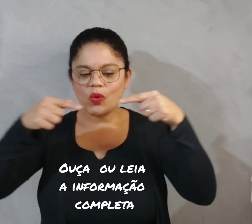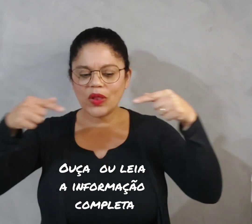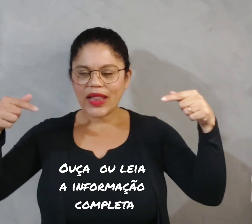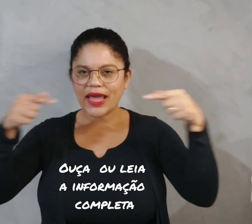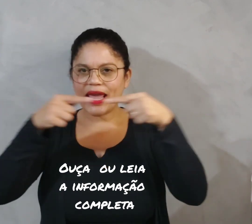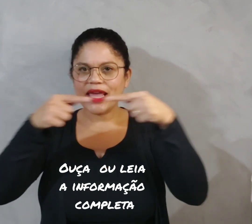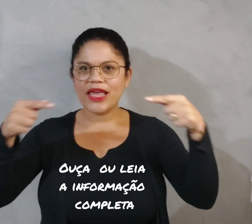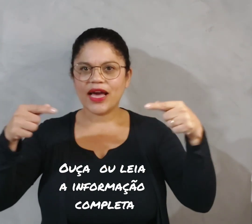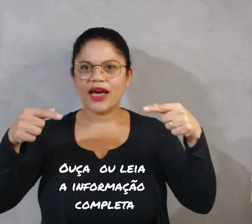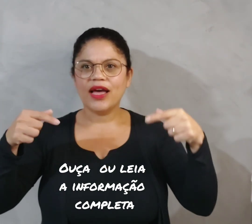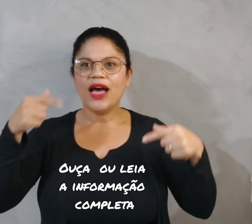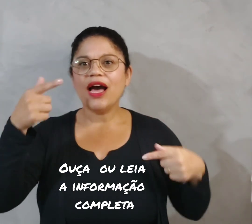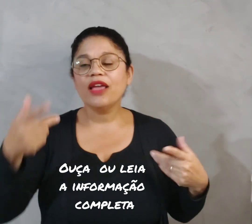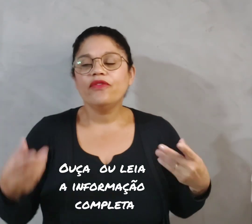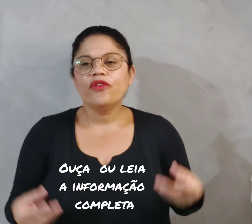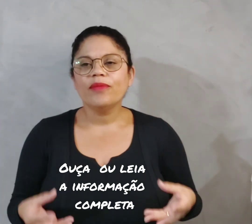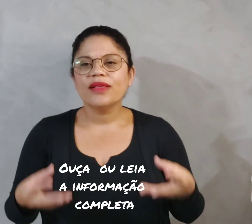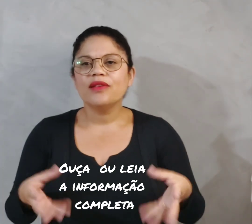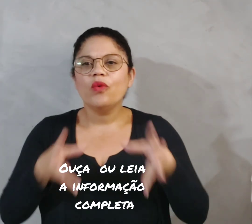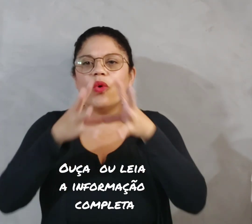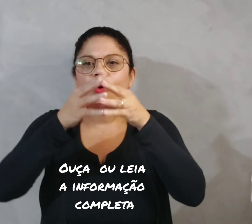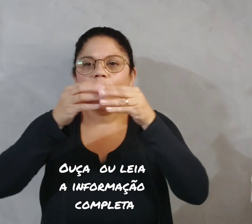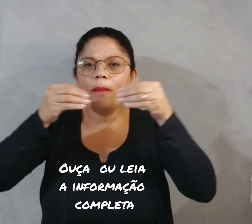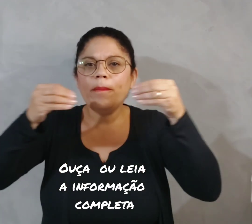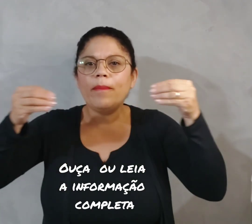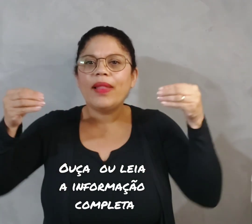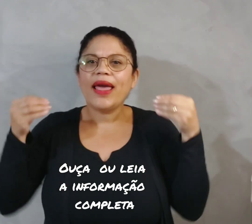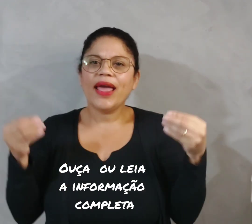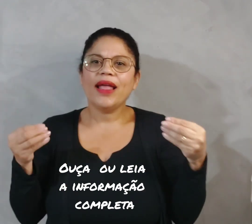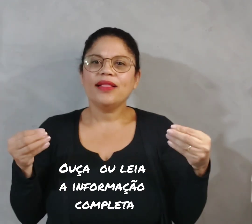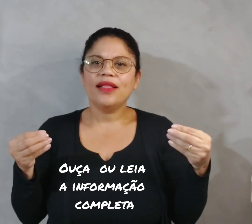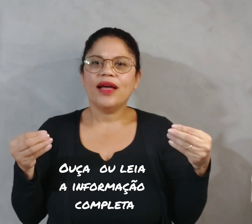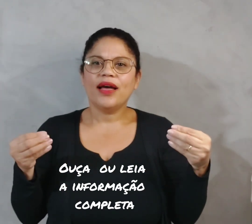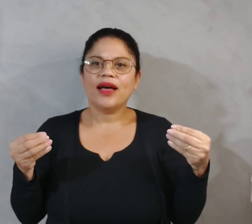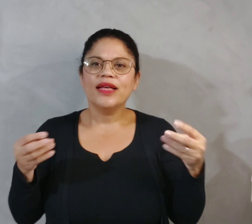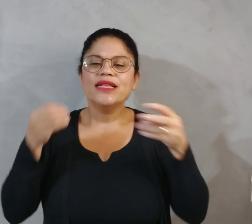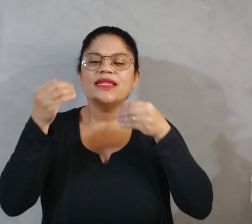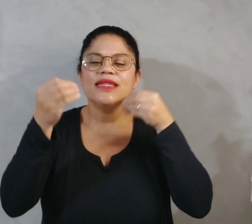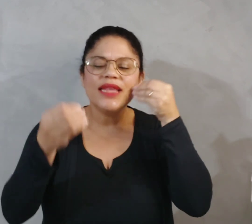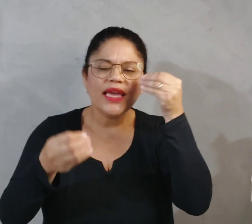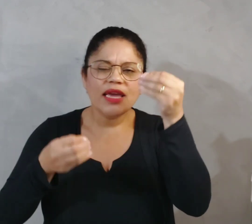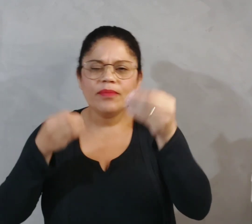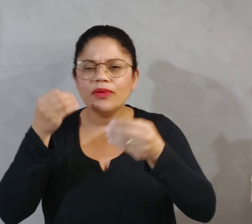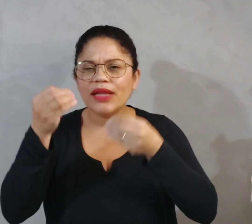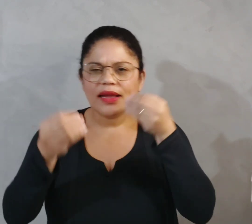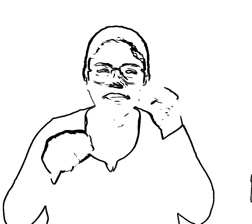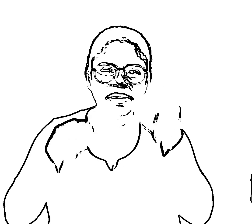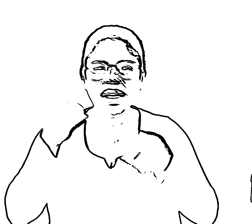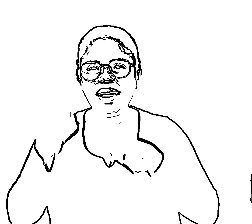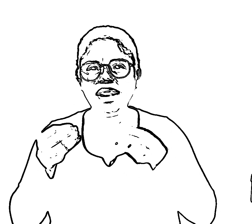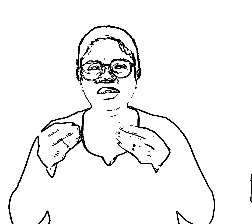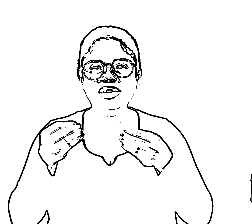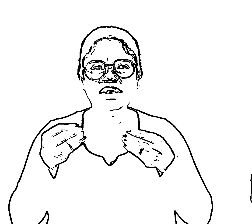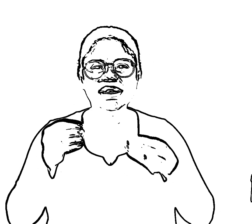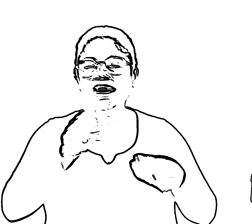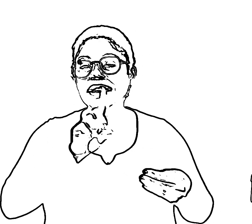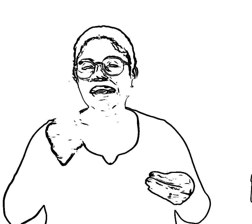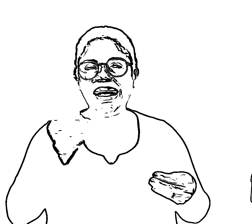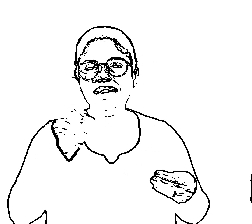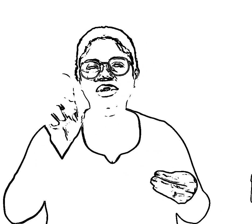leia a informação completa, sem pular partes, nada